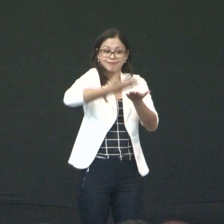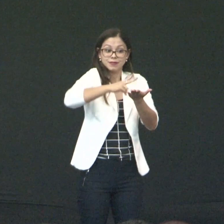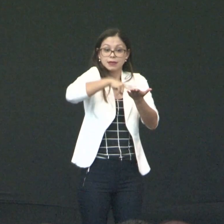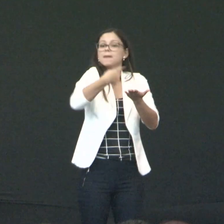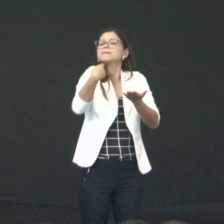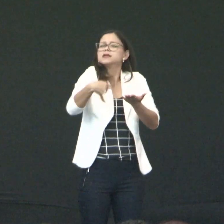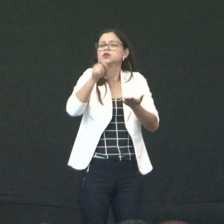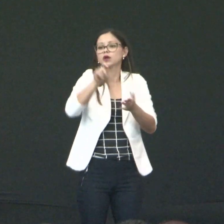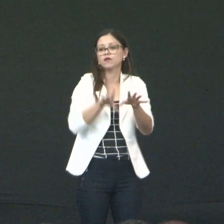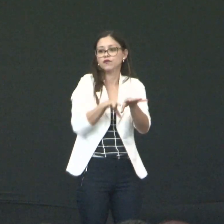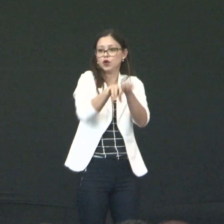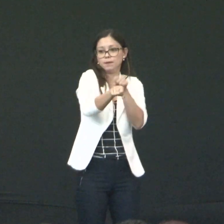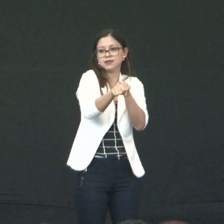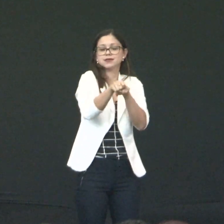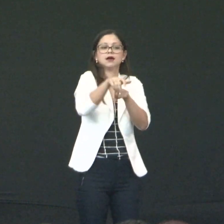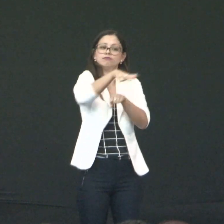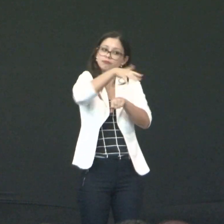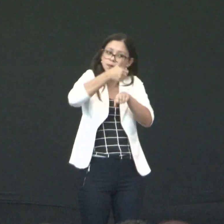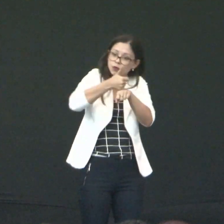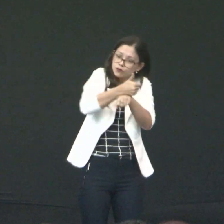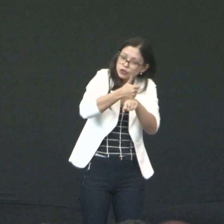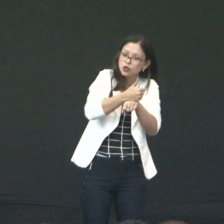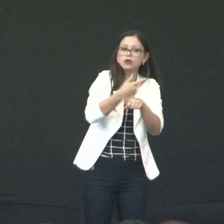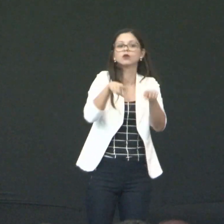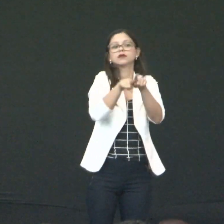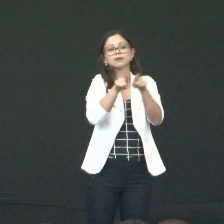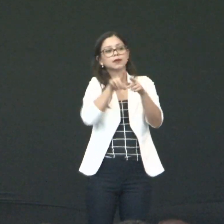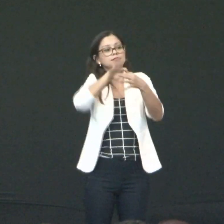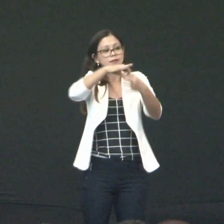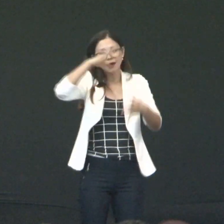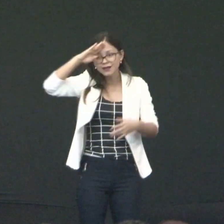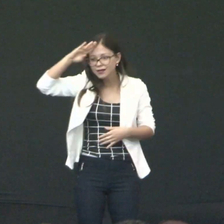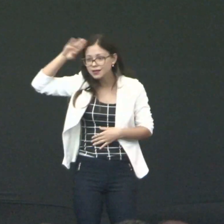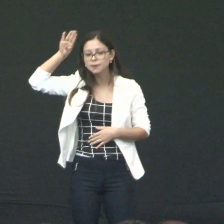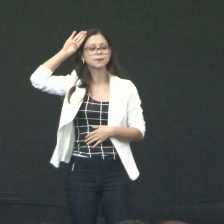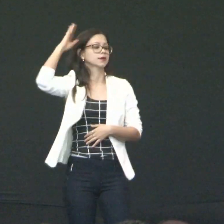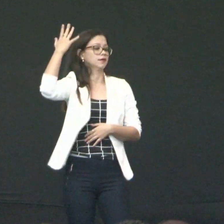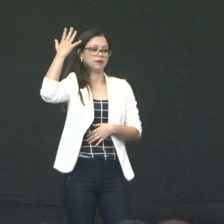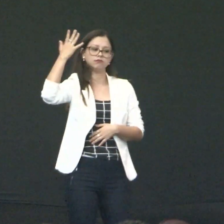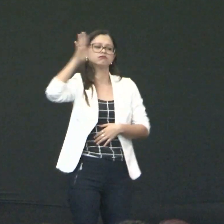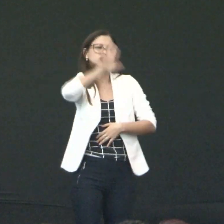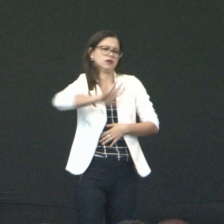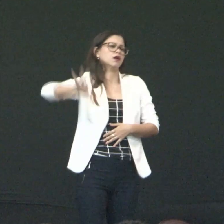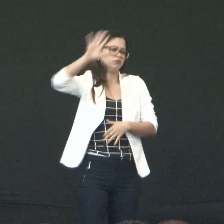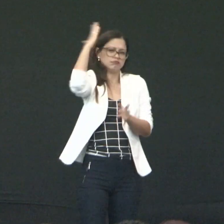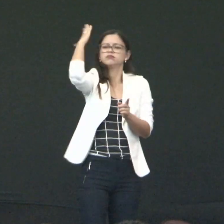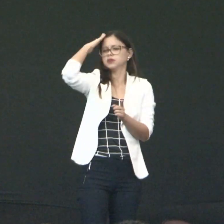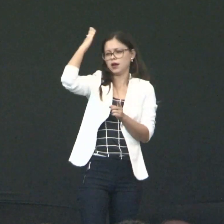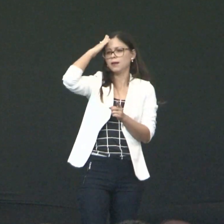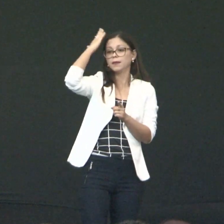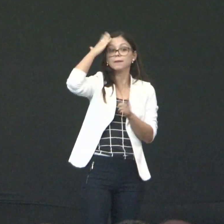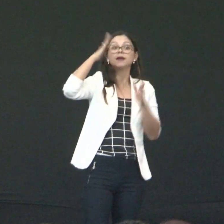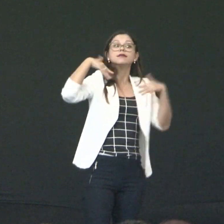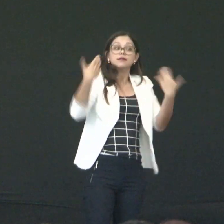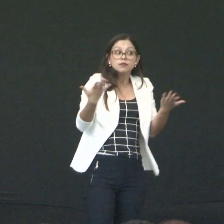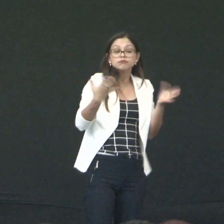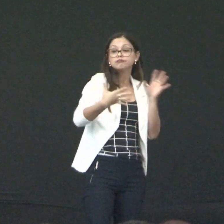É sabido que é necessário que nas formações, quaisquer elas que sejam, os